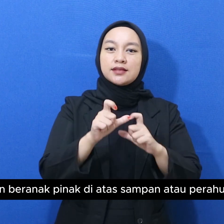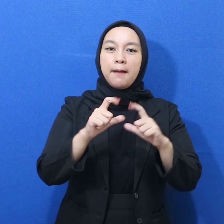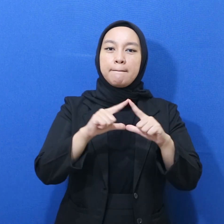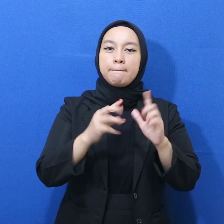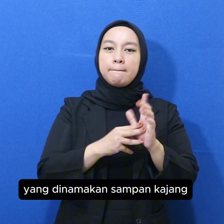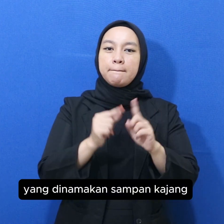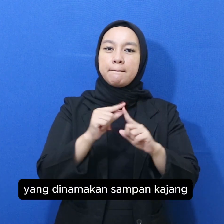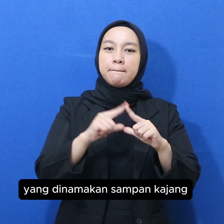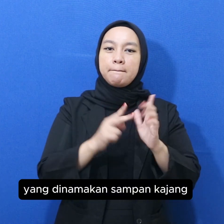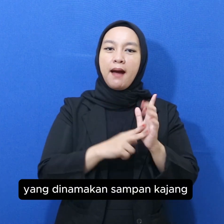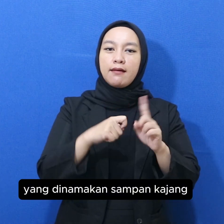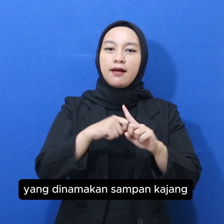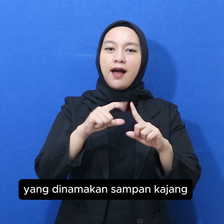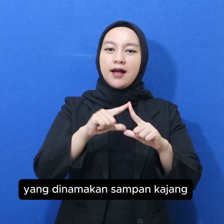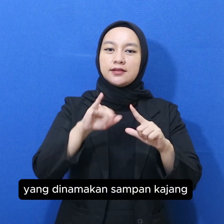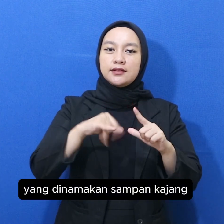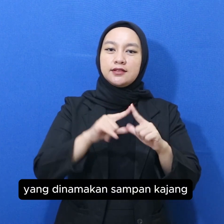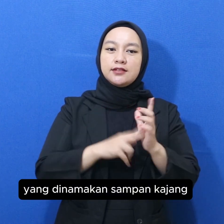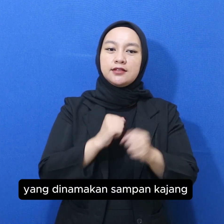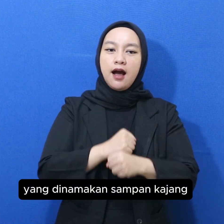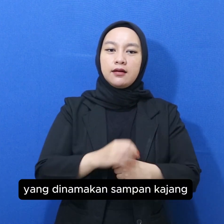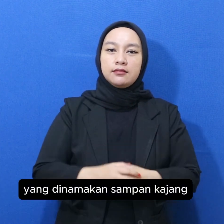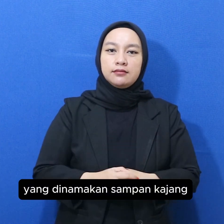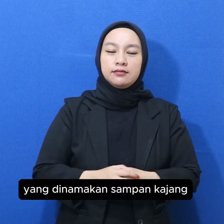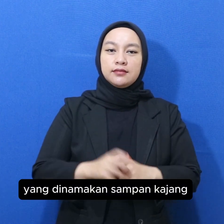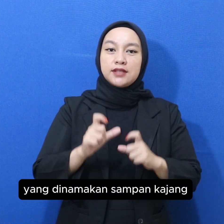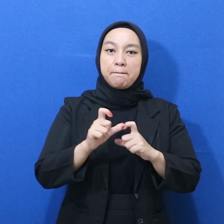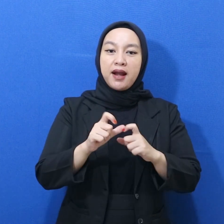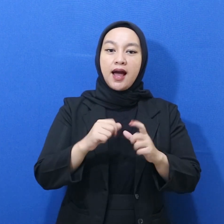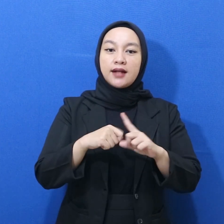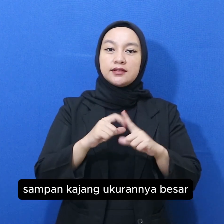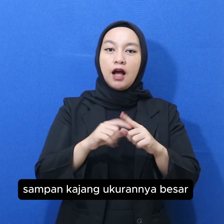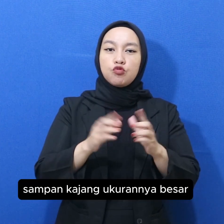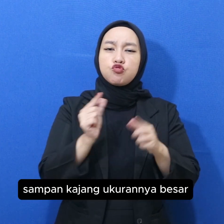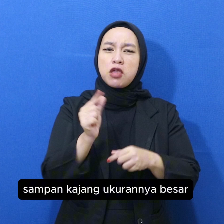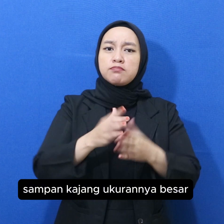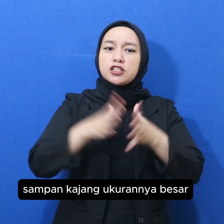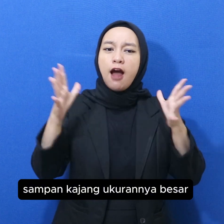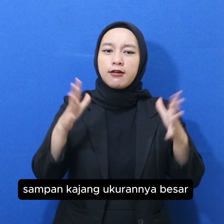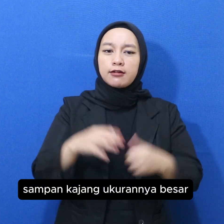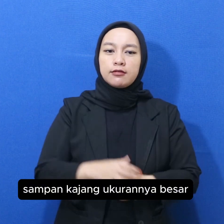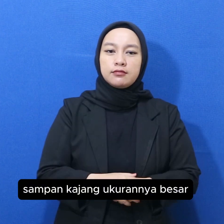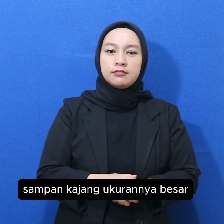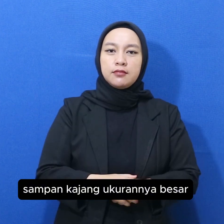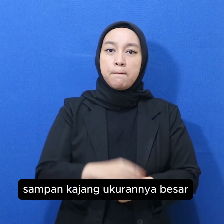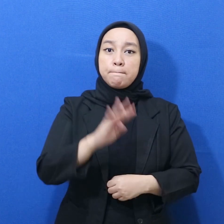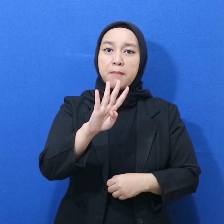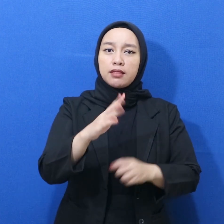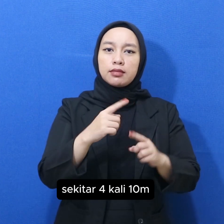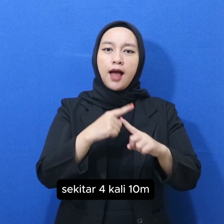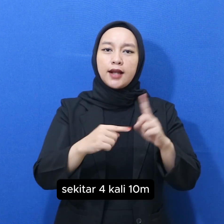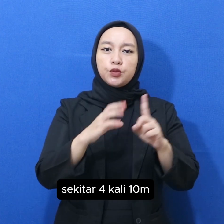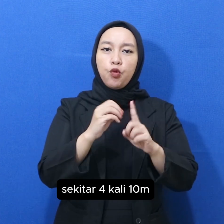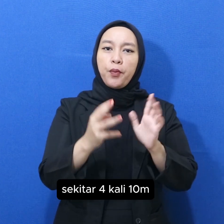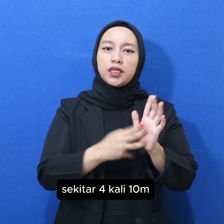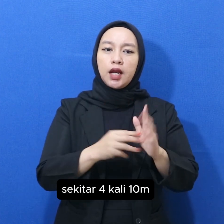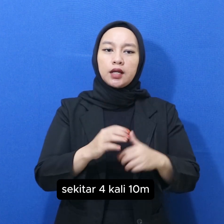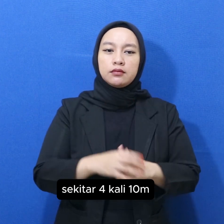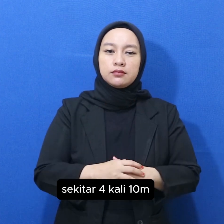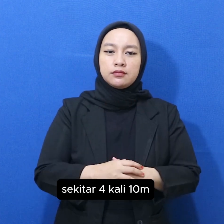dinamakan sampan kajang. Sampan kajang ukurannya besar sekitar 4 kali 10 meter, dan